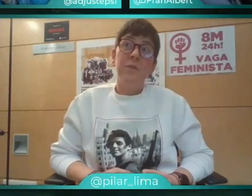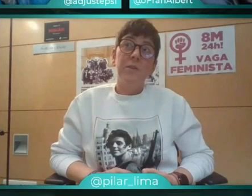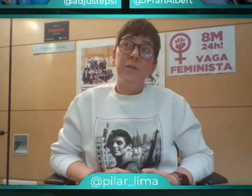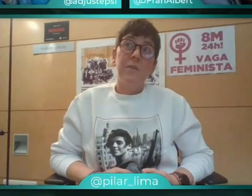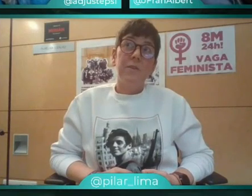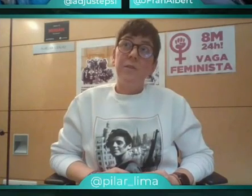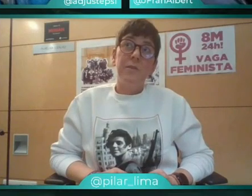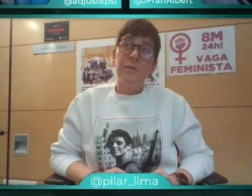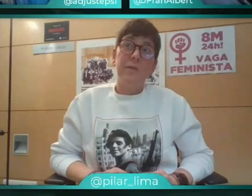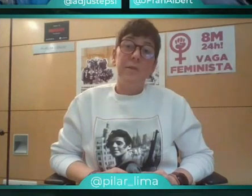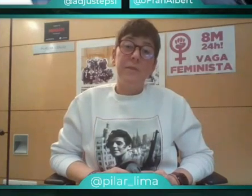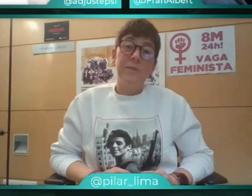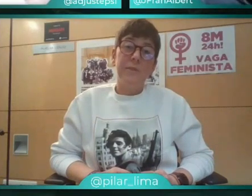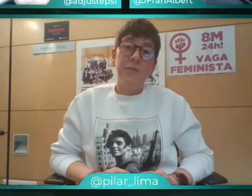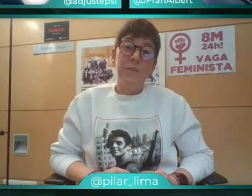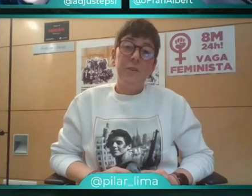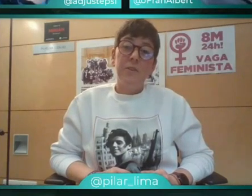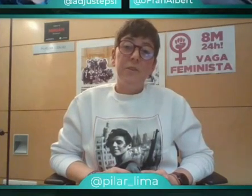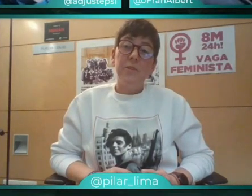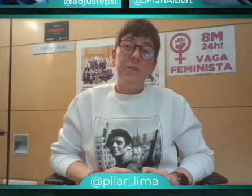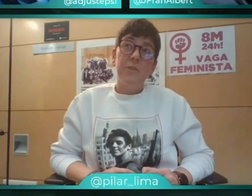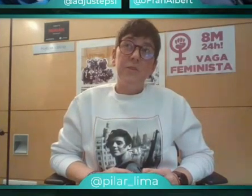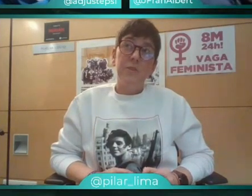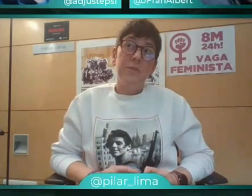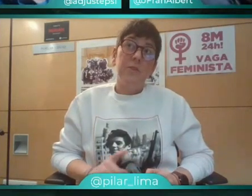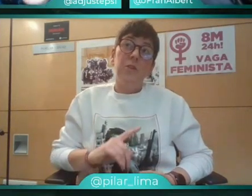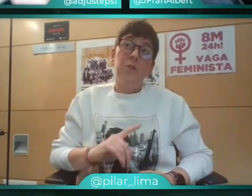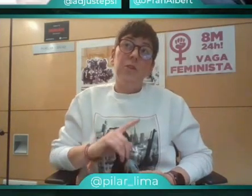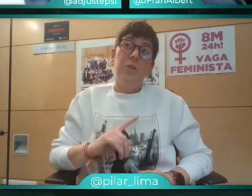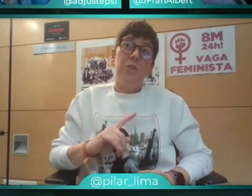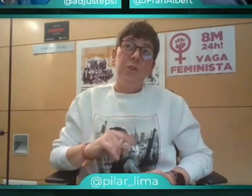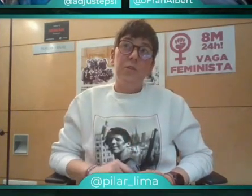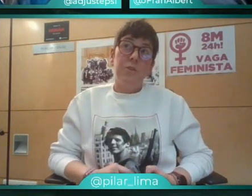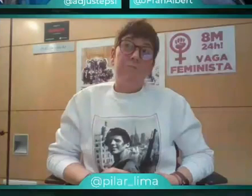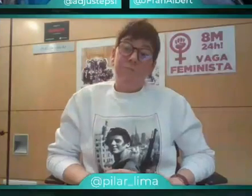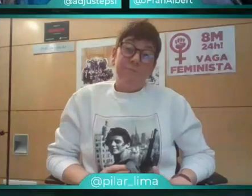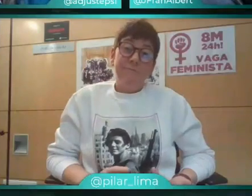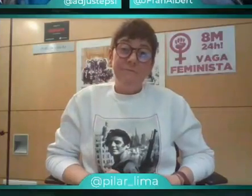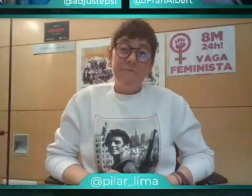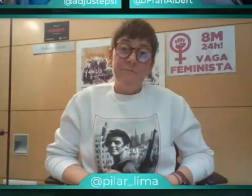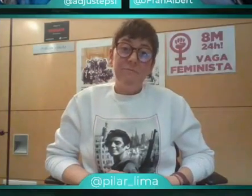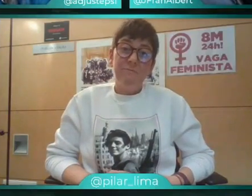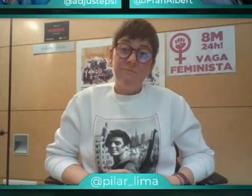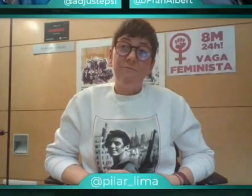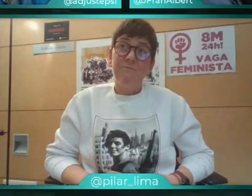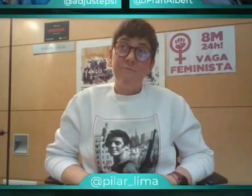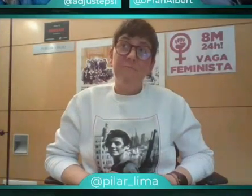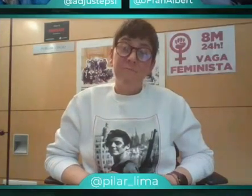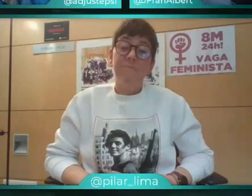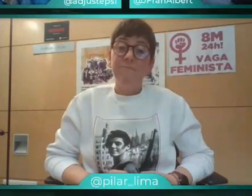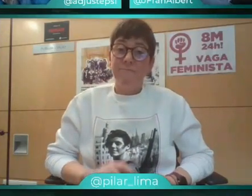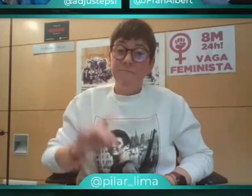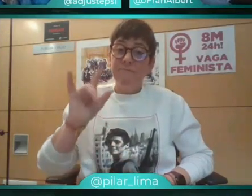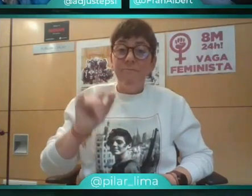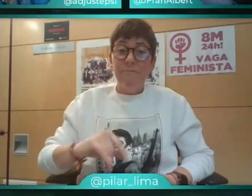potencial feminista No ese potencial transformador realmente salga a las redes quieren mandar un mensaje muy muy claro no nosotros por